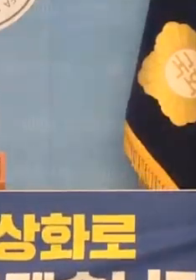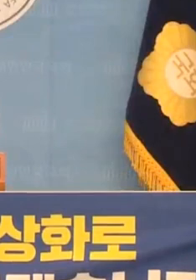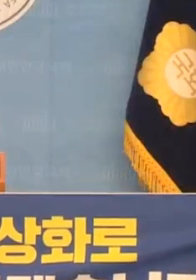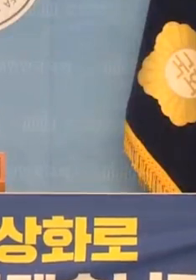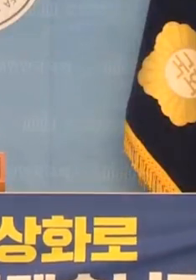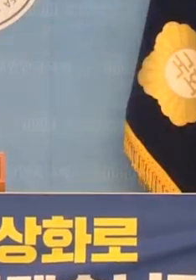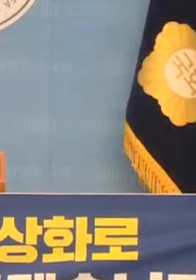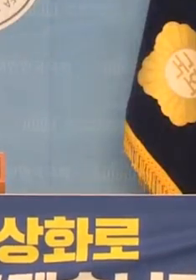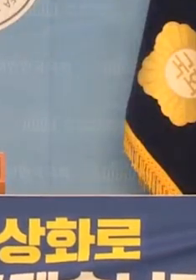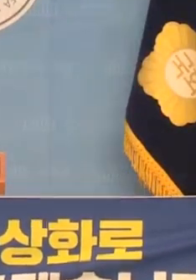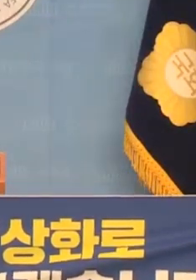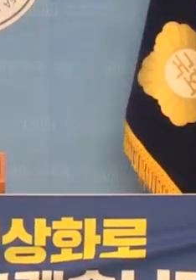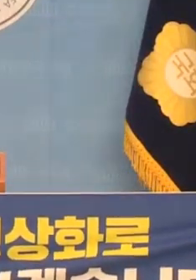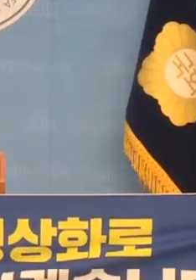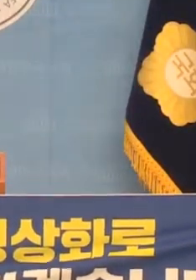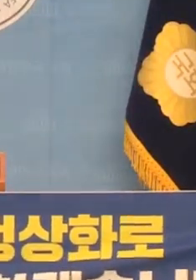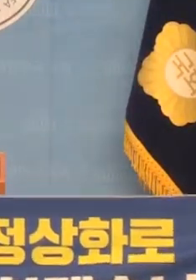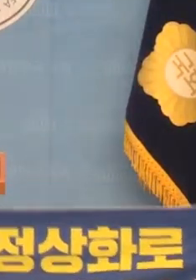동